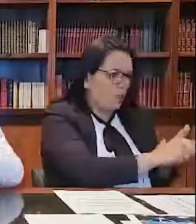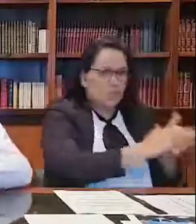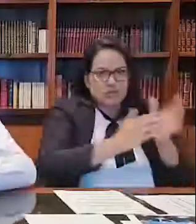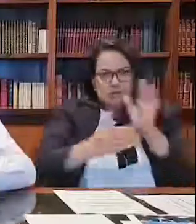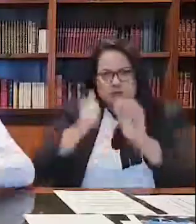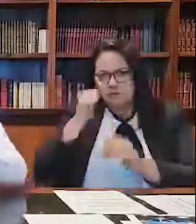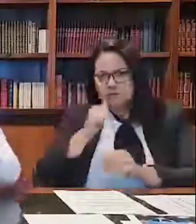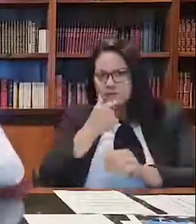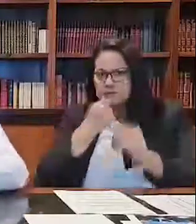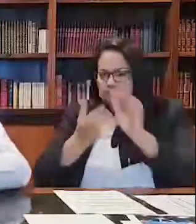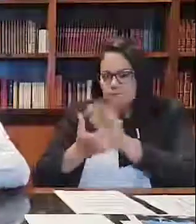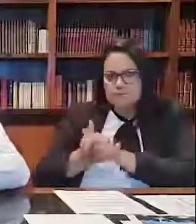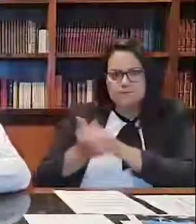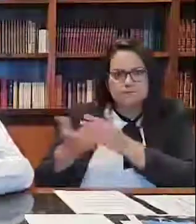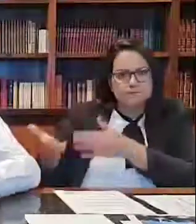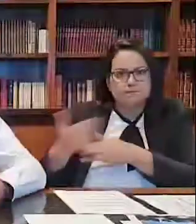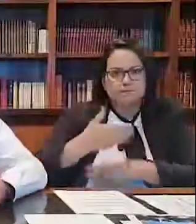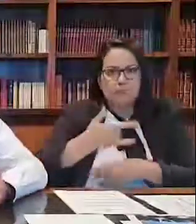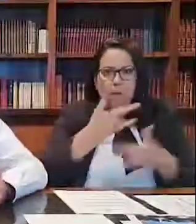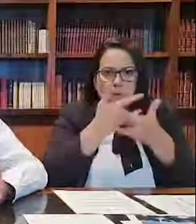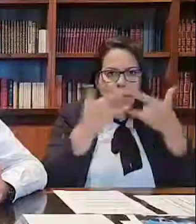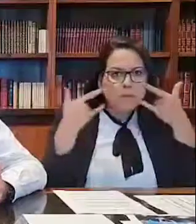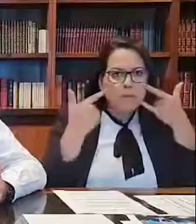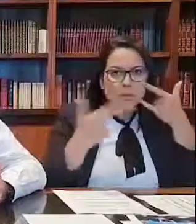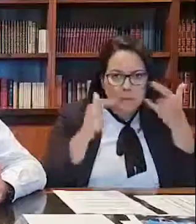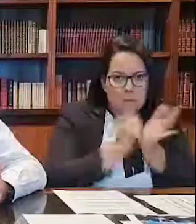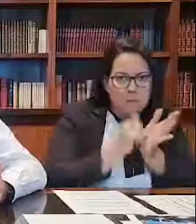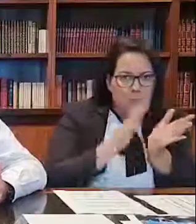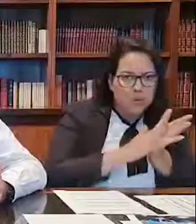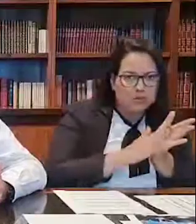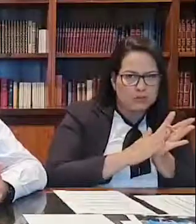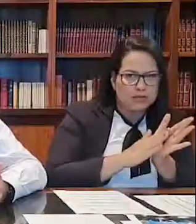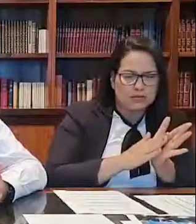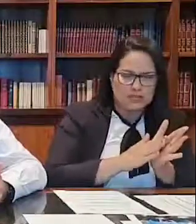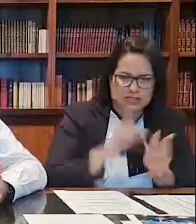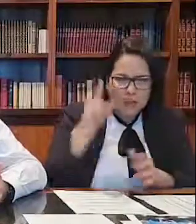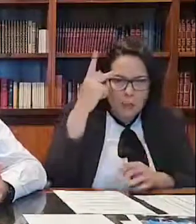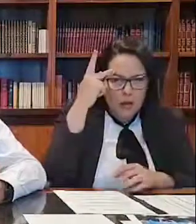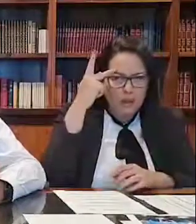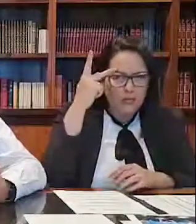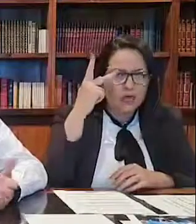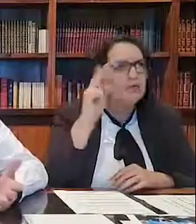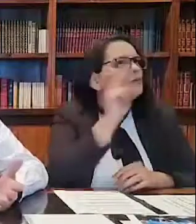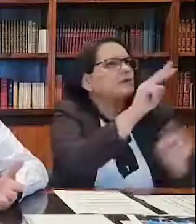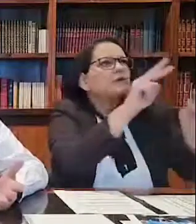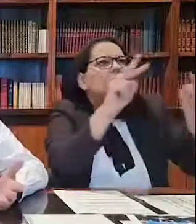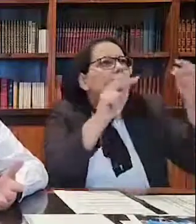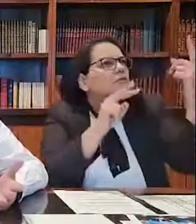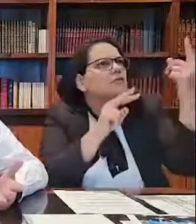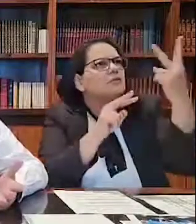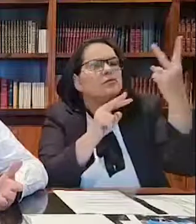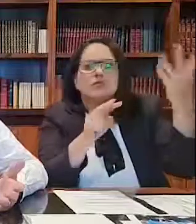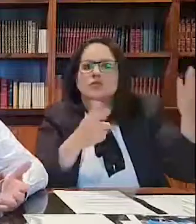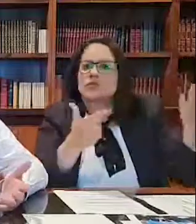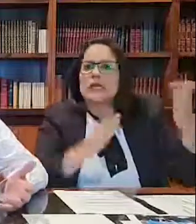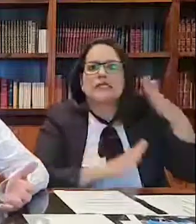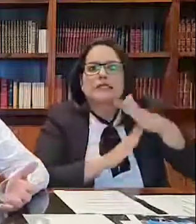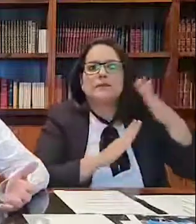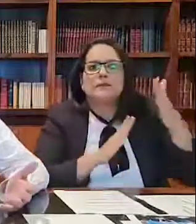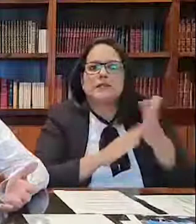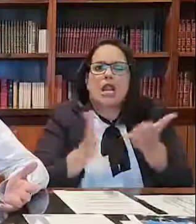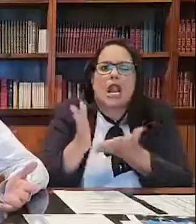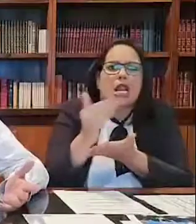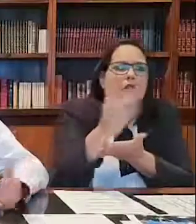esposa você verá que eu for lá vai ser multada por causa disso e não tendinite arrecadatório